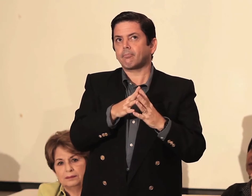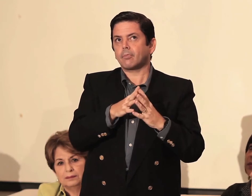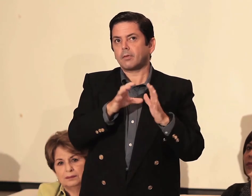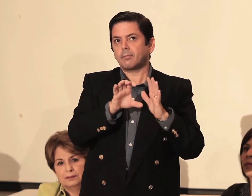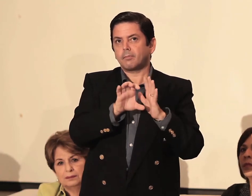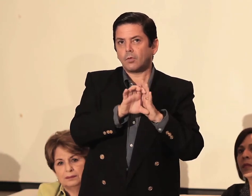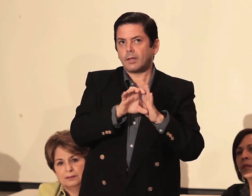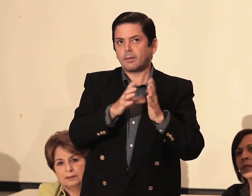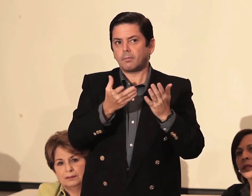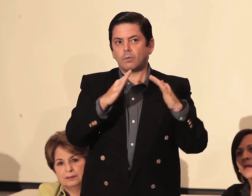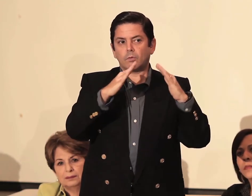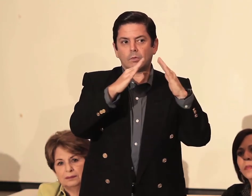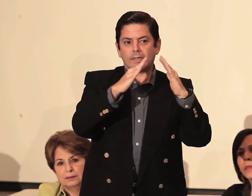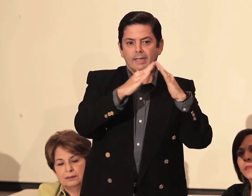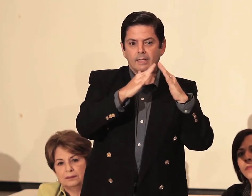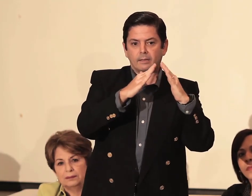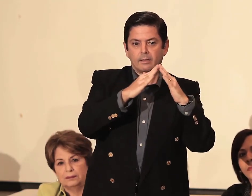el grupo de estas personas